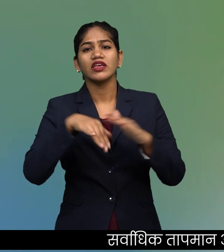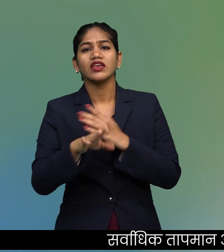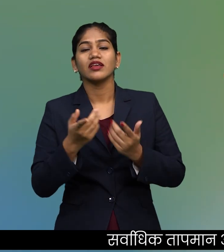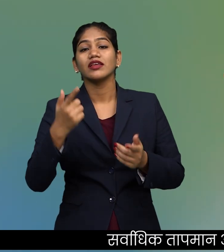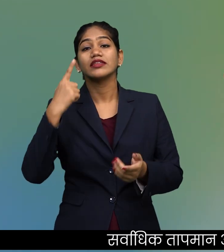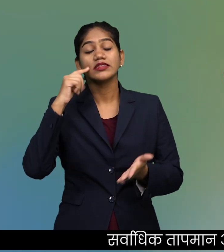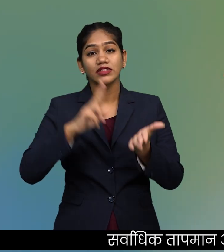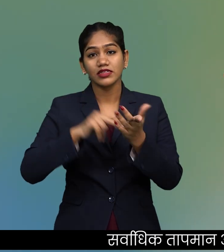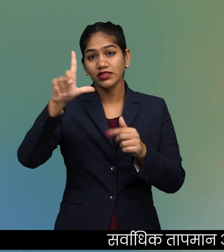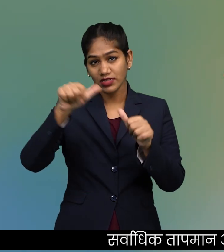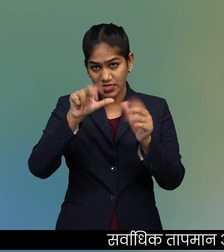जाते.